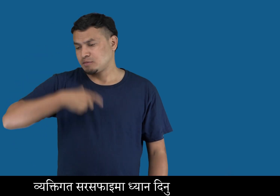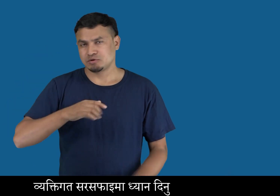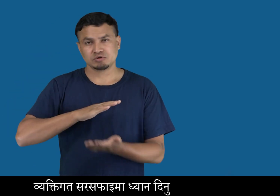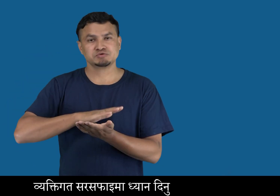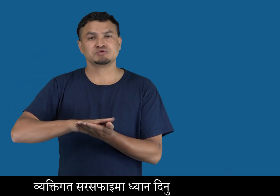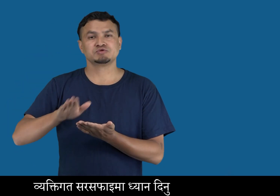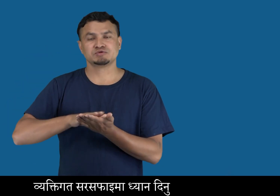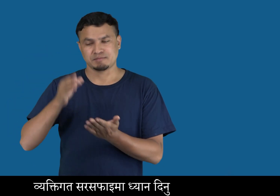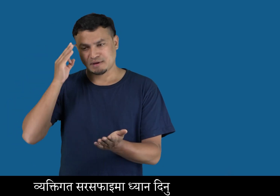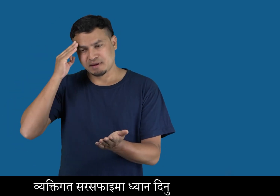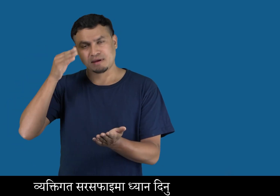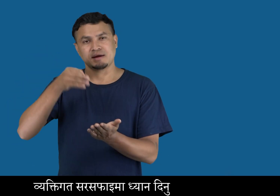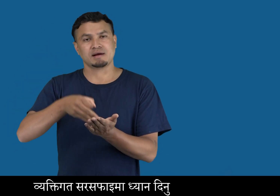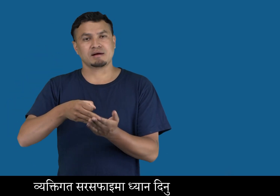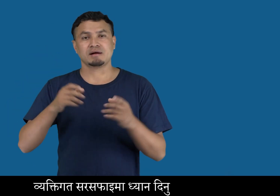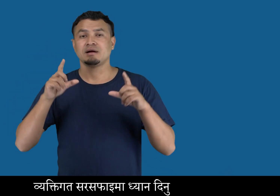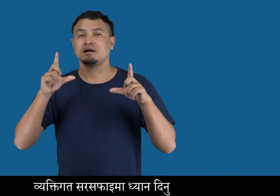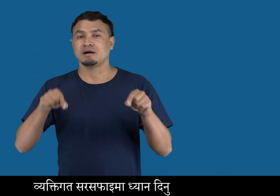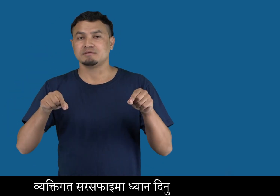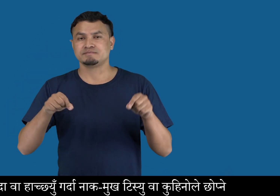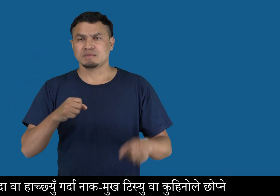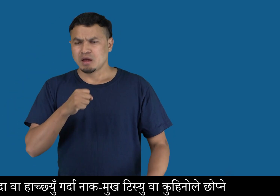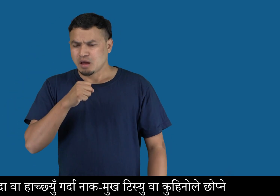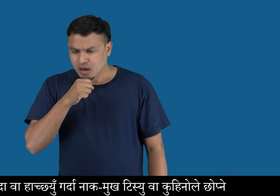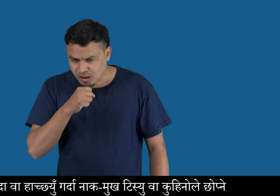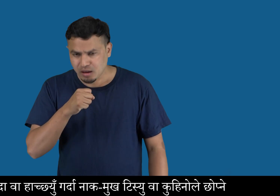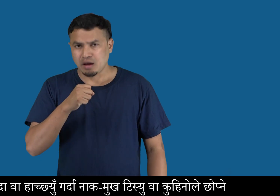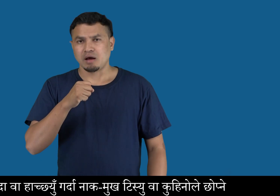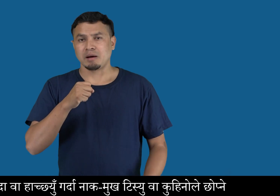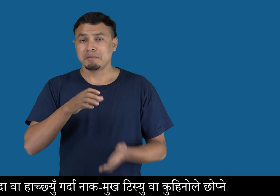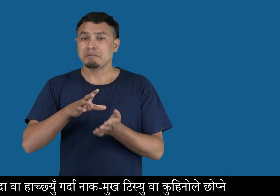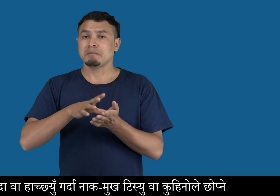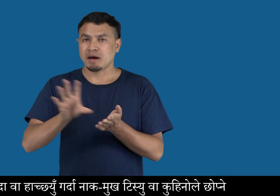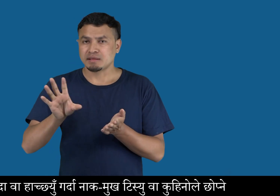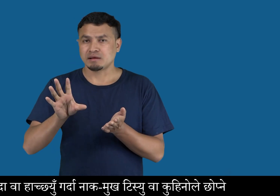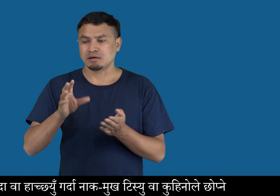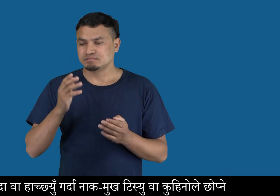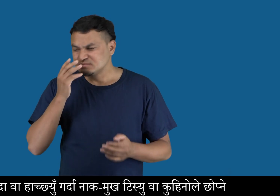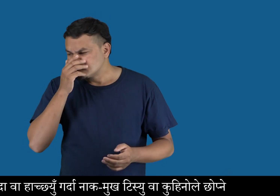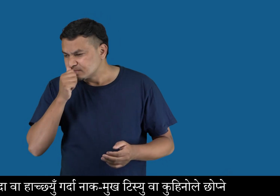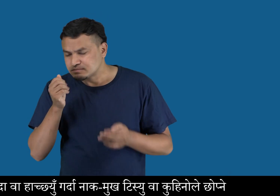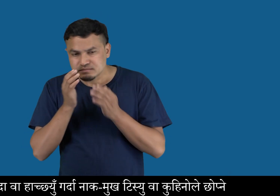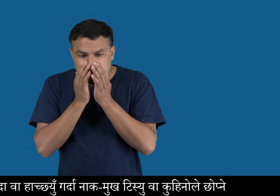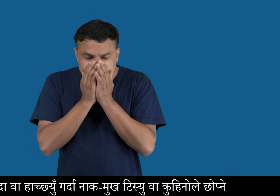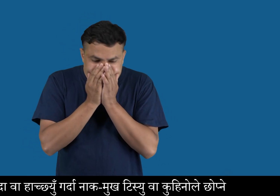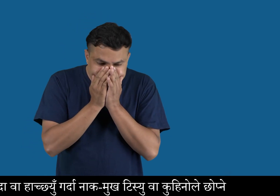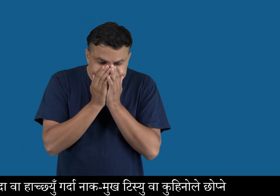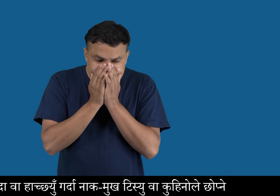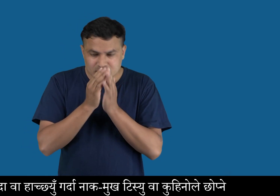व्यक्तिगत सरसफाइमा ध्यान दिने, थुक्दा वा हाच्चो गर्दा नाक, मुख टिस्यु वा क्विनोले